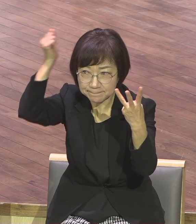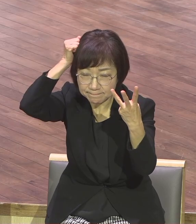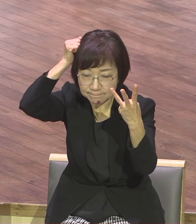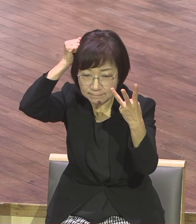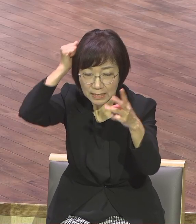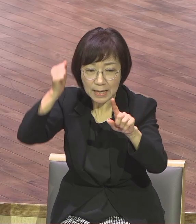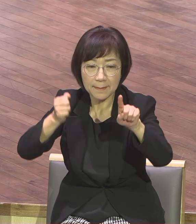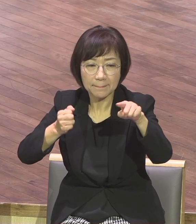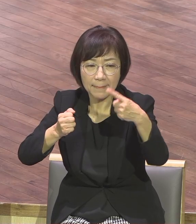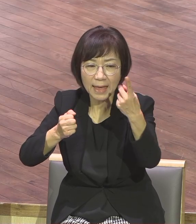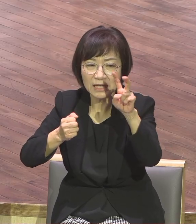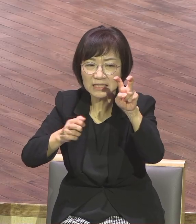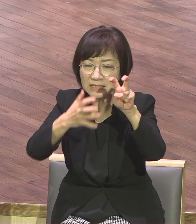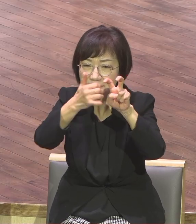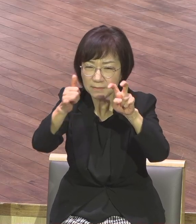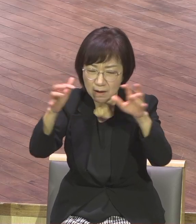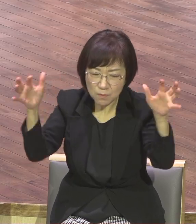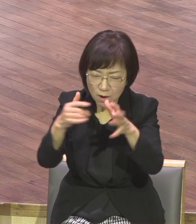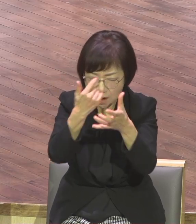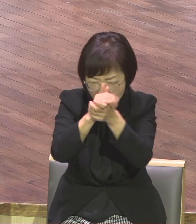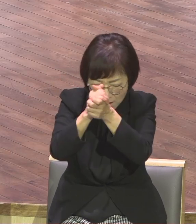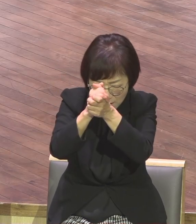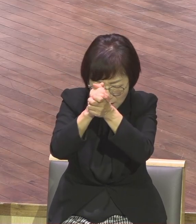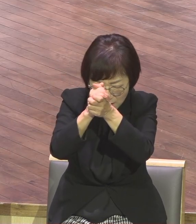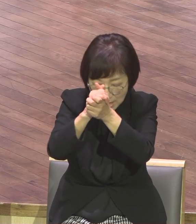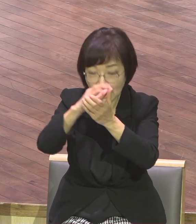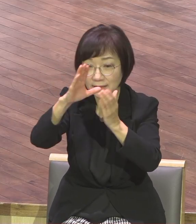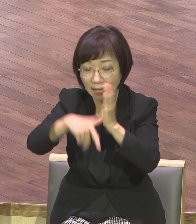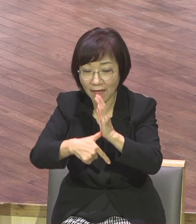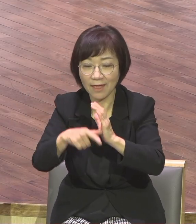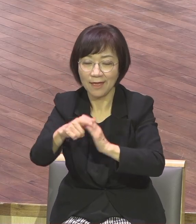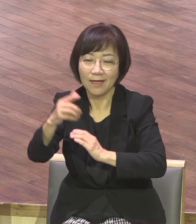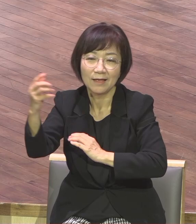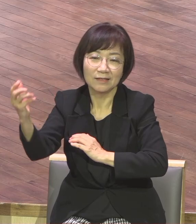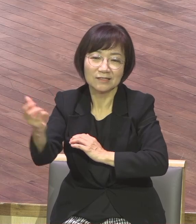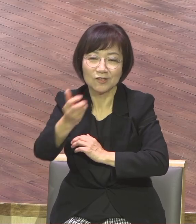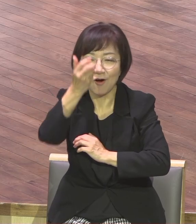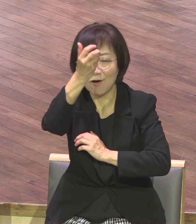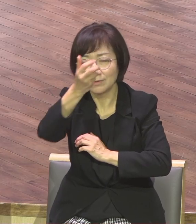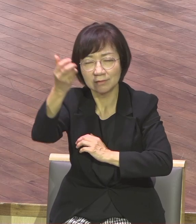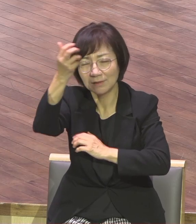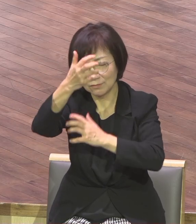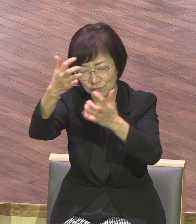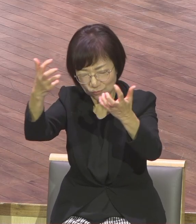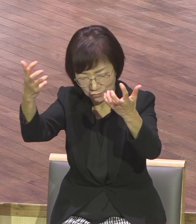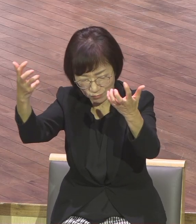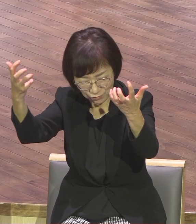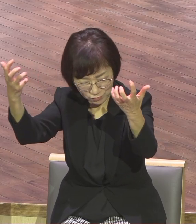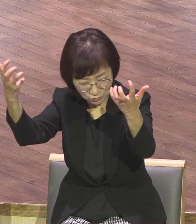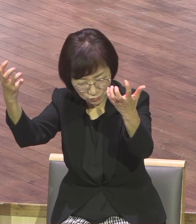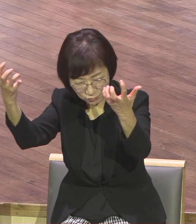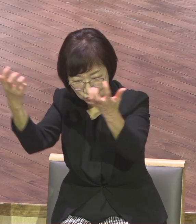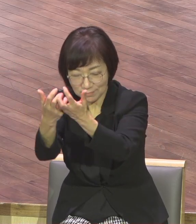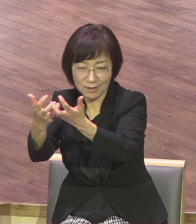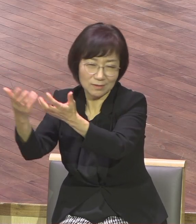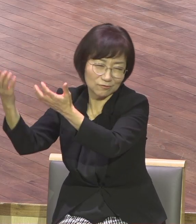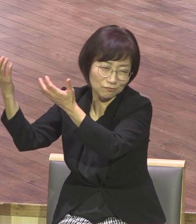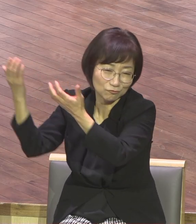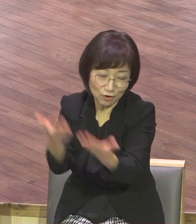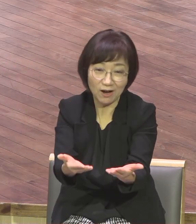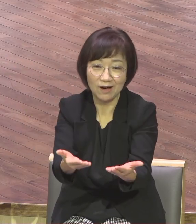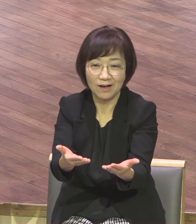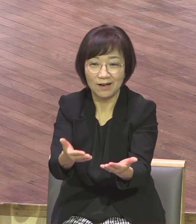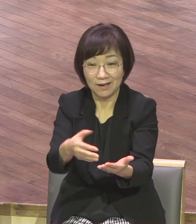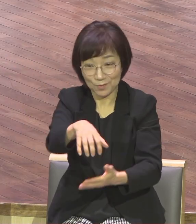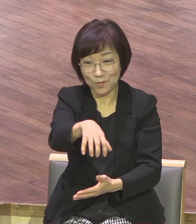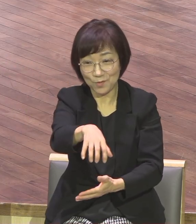그때 오순절 날이었는데 성령이 최초로, 삼위 하나님이 최초로 그야말로 임하시는 이